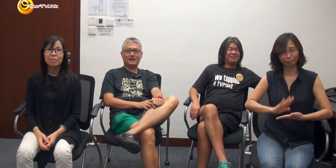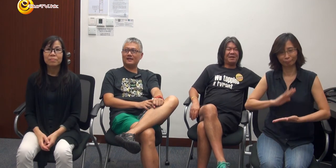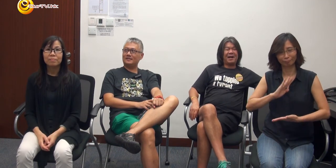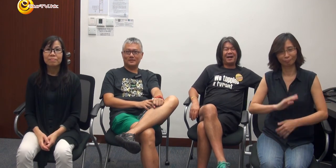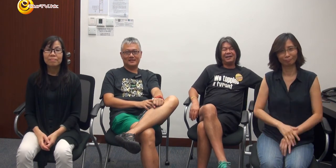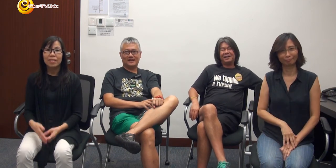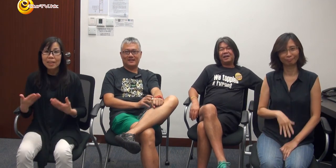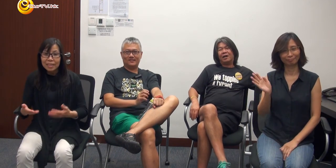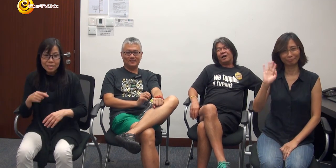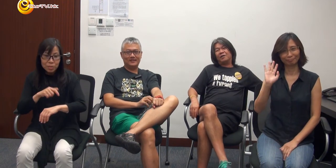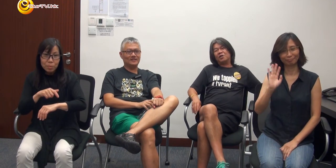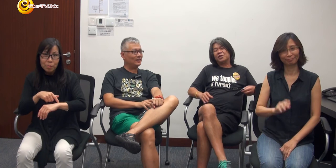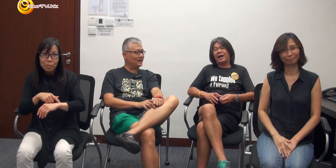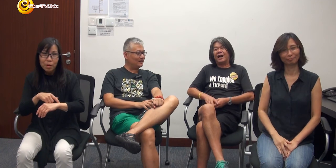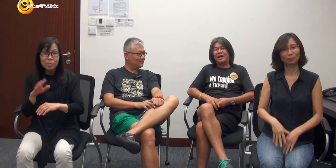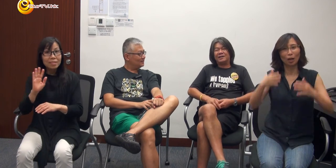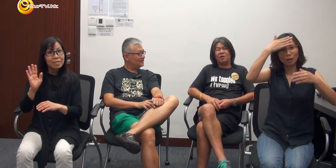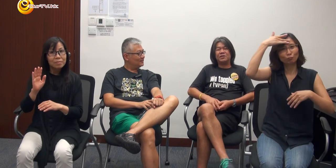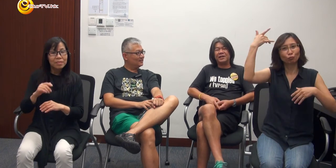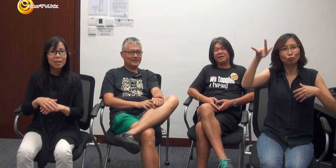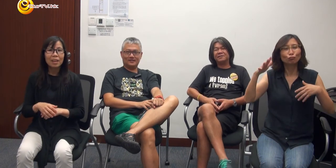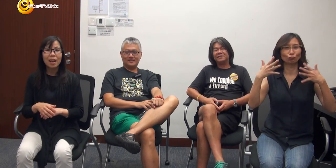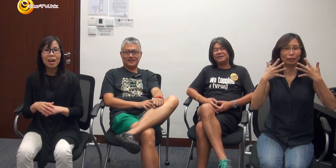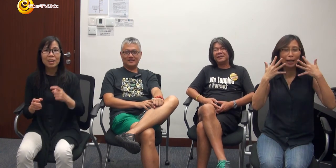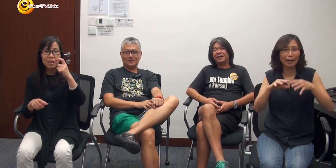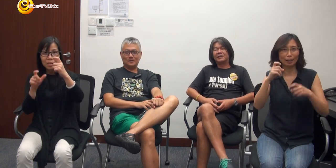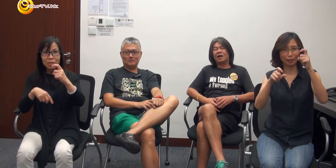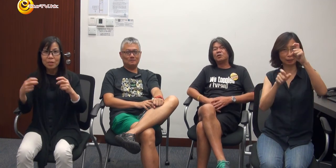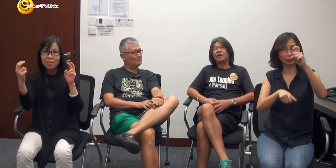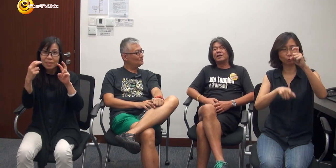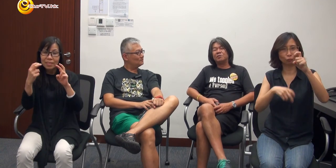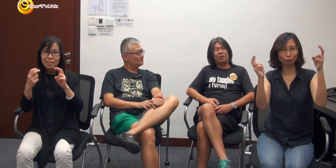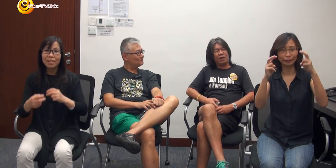我哋節目時間又去到依一度啦。 九月先見。 九月見，好。 其實九月都可能見唔到，我九月都